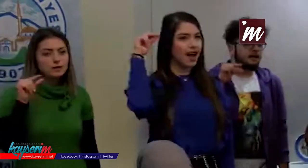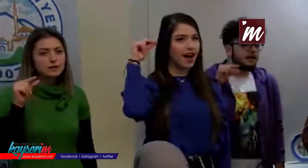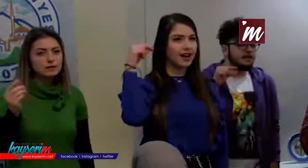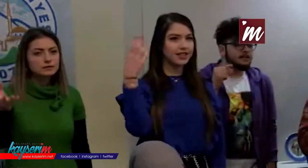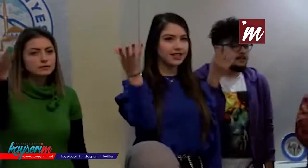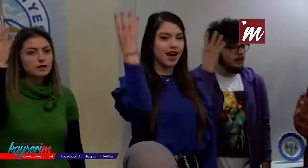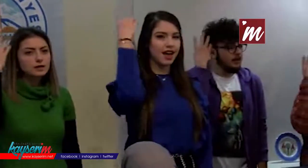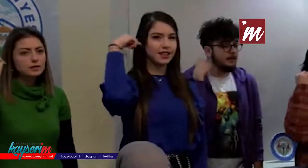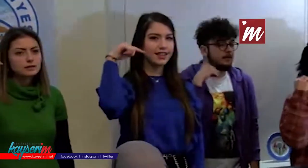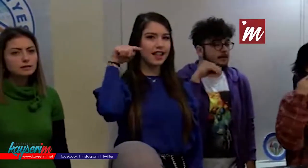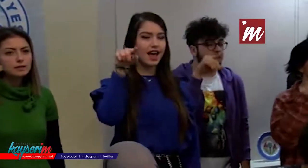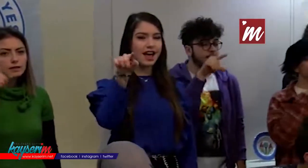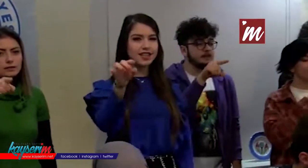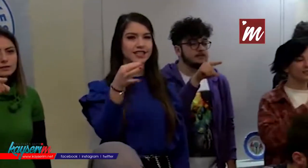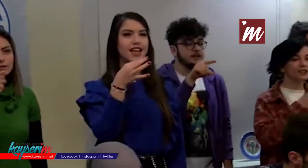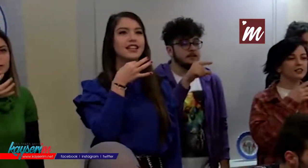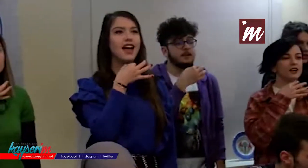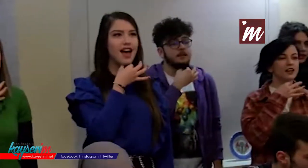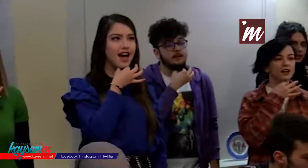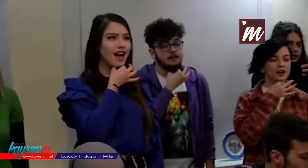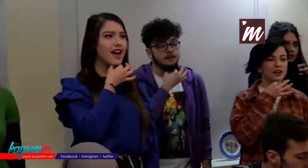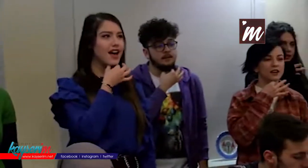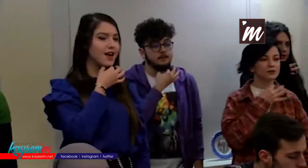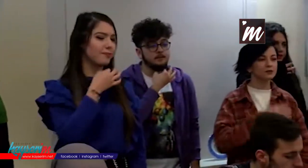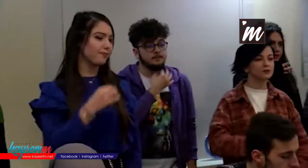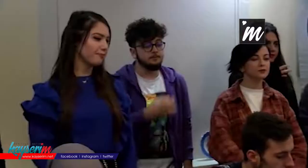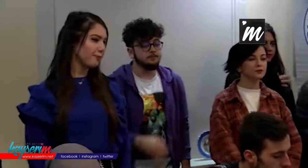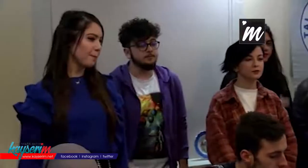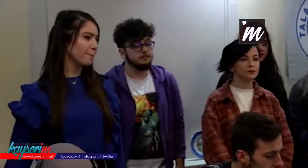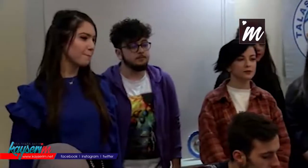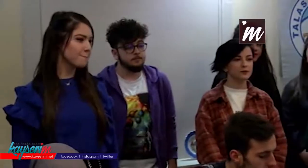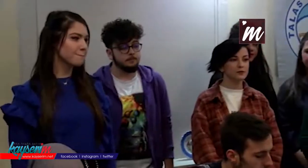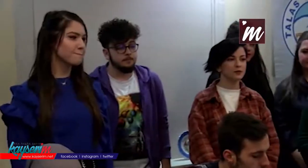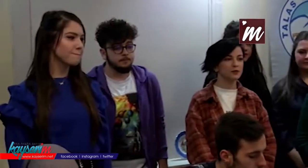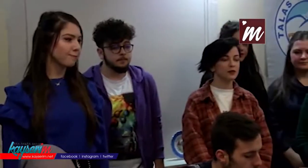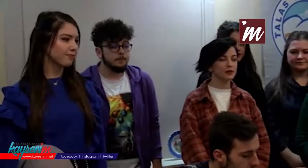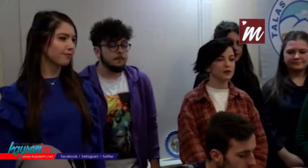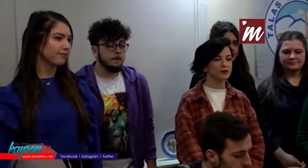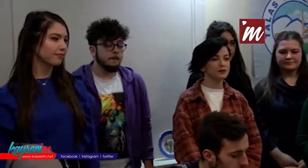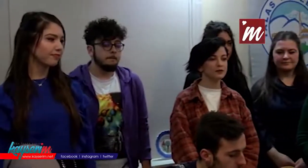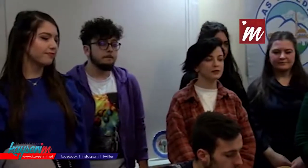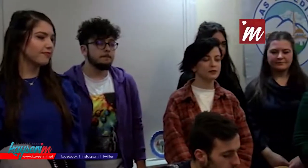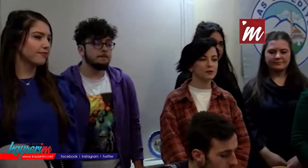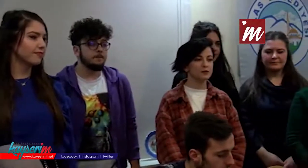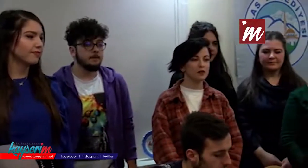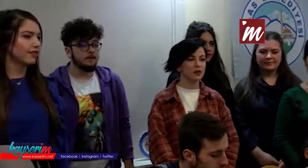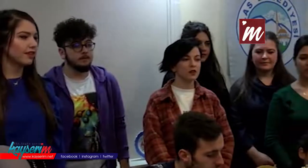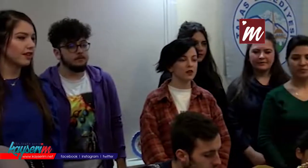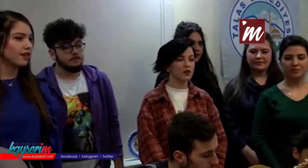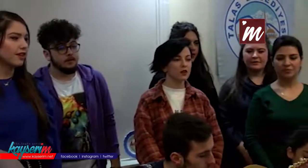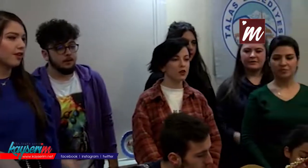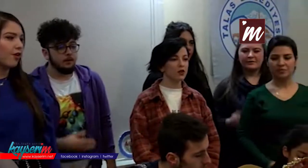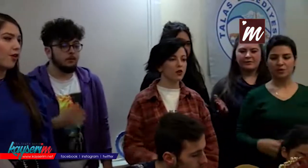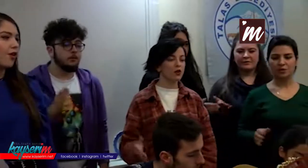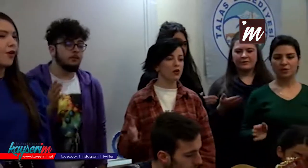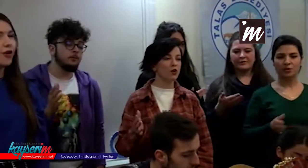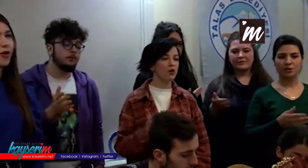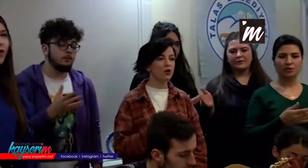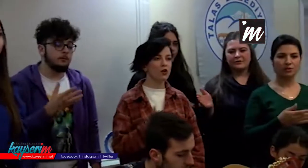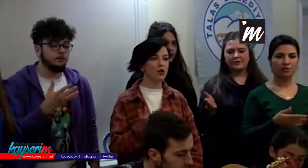de git çaldım Eee hem çaldım hem söyledim arkadaşlarımla beraber öyle hangi Haluk Levent'in